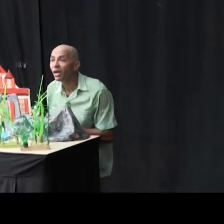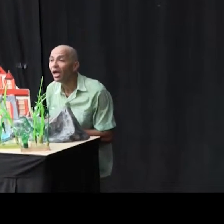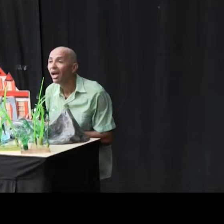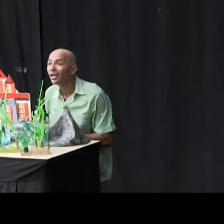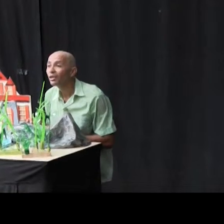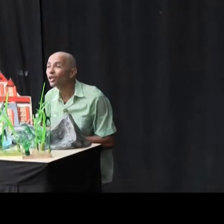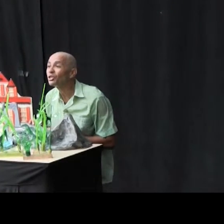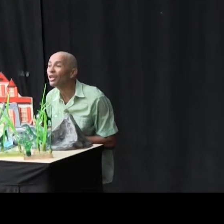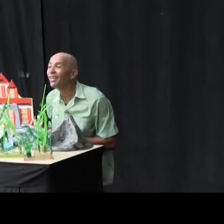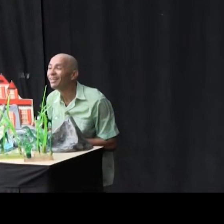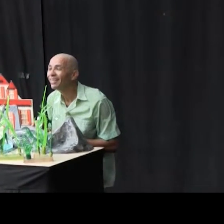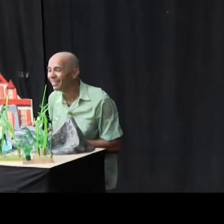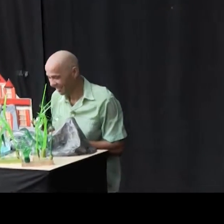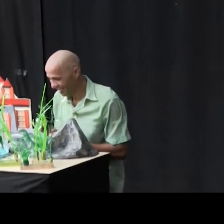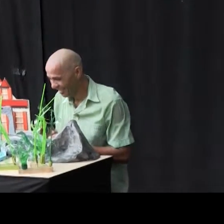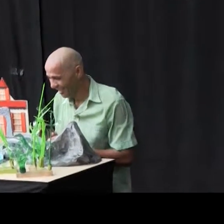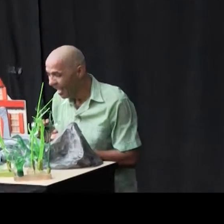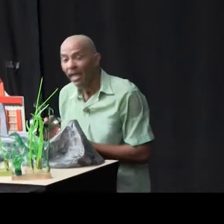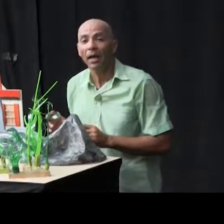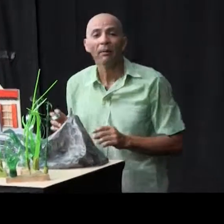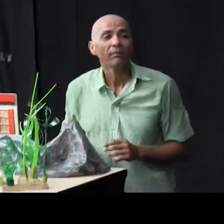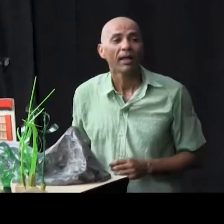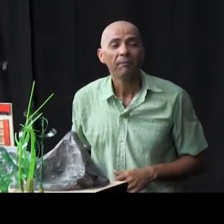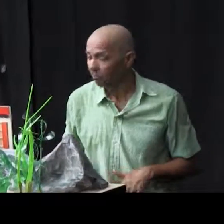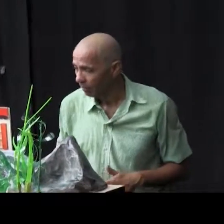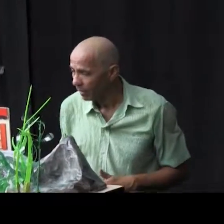nuit de Silly.